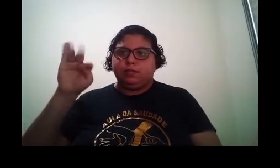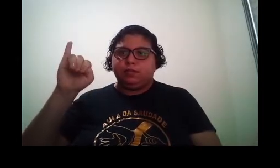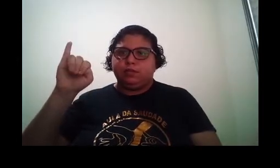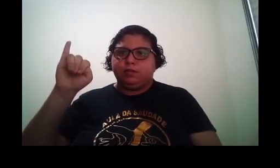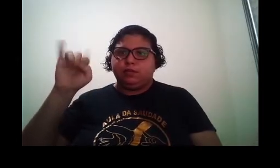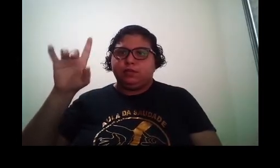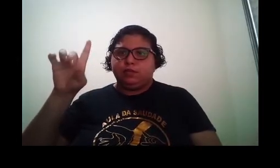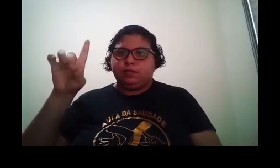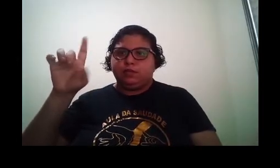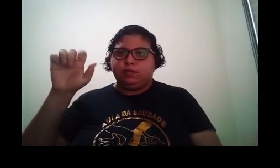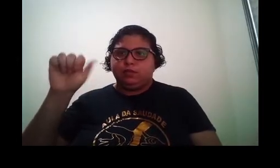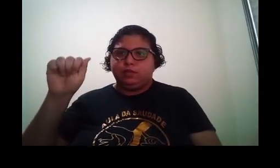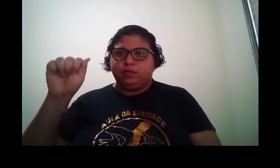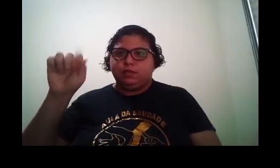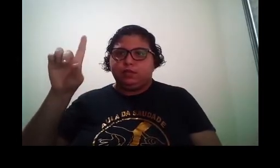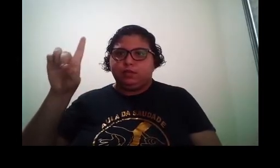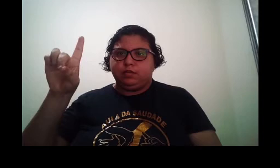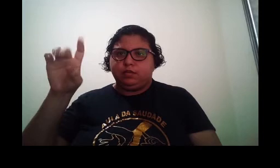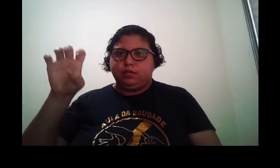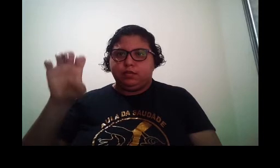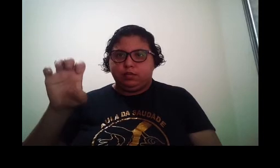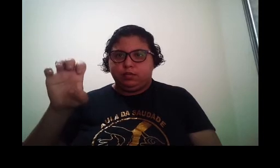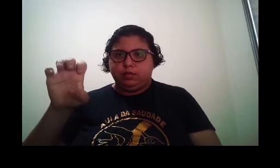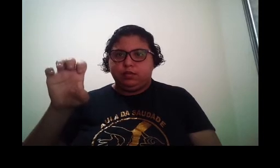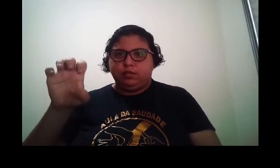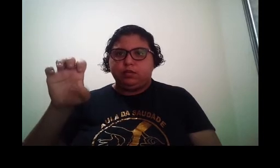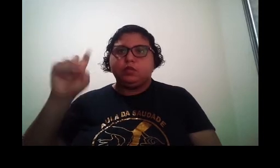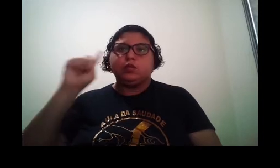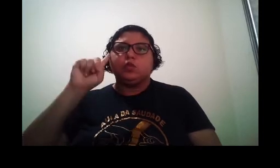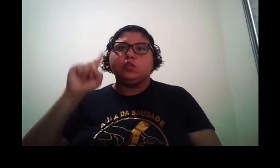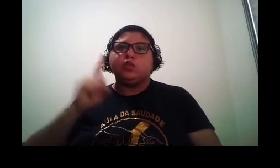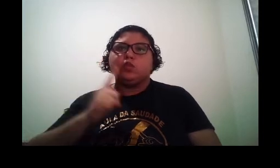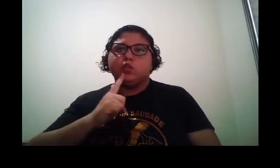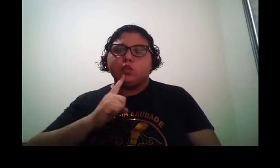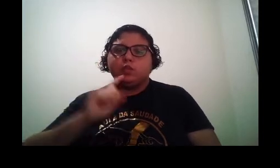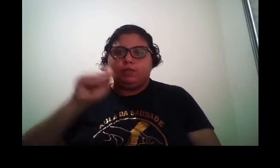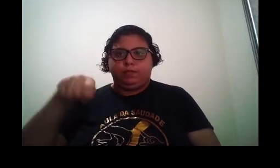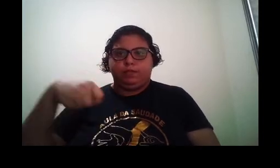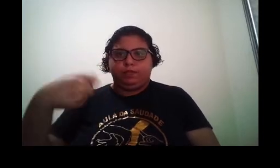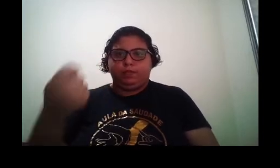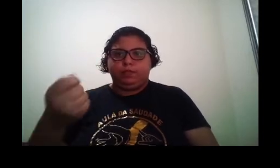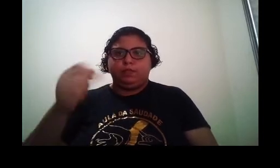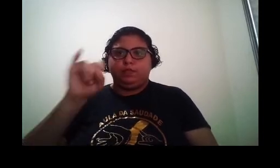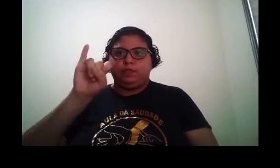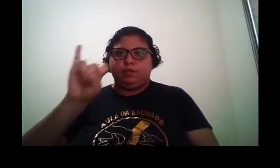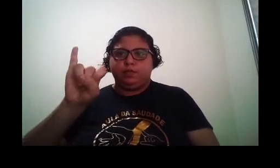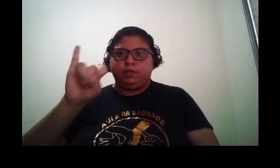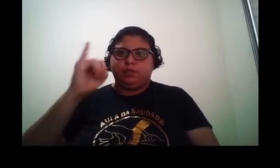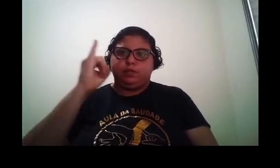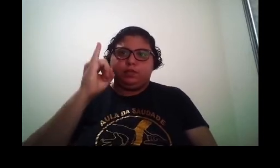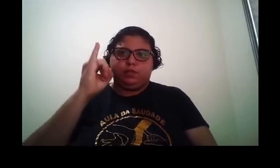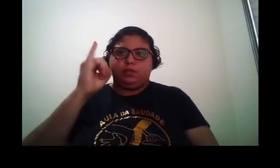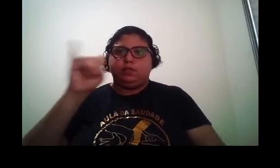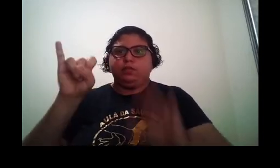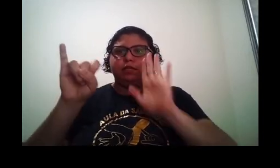bom? Então, esse é o sinal de identidade surda com essa configuração de mão, conforme vocês